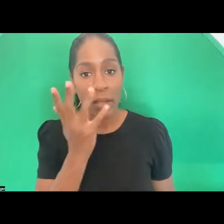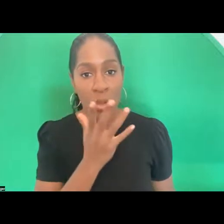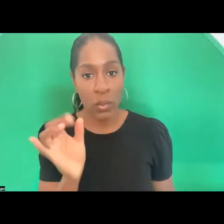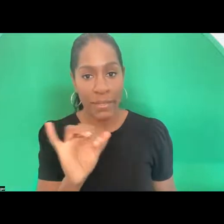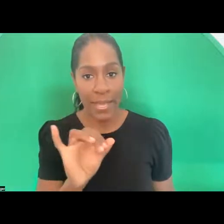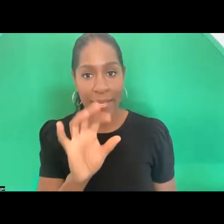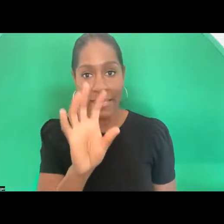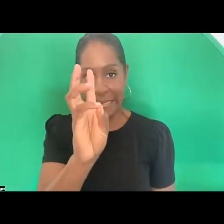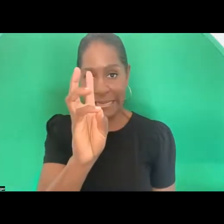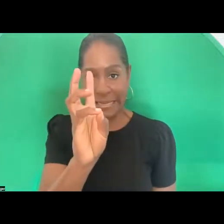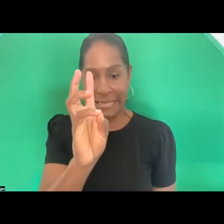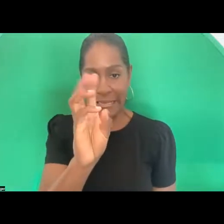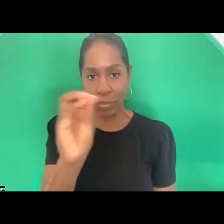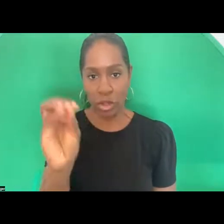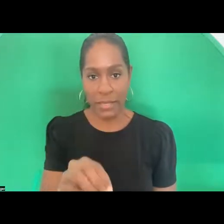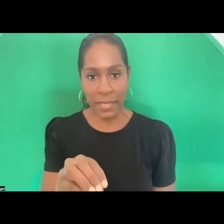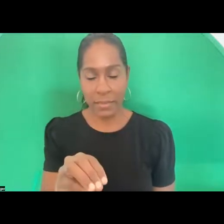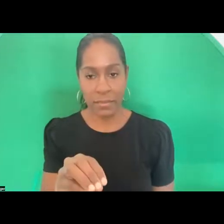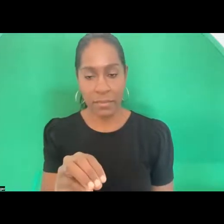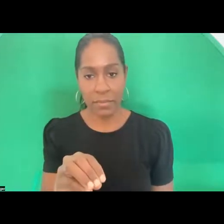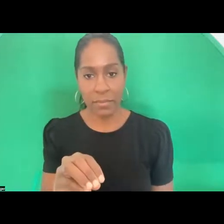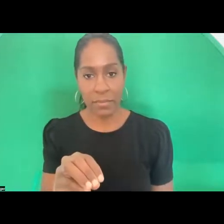parece que el 6%